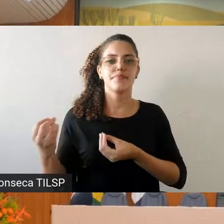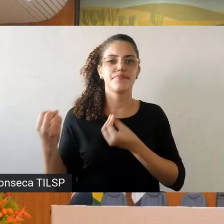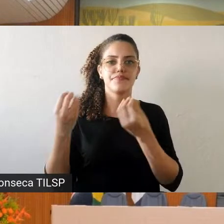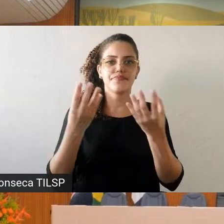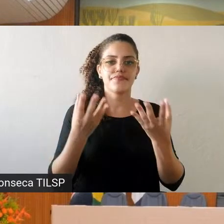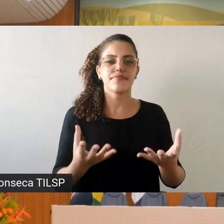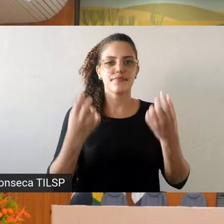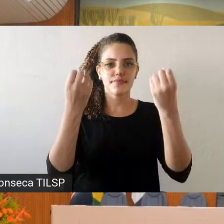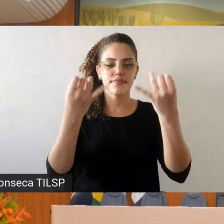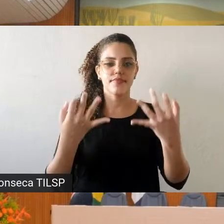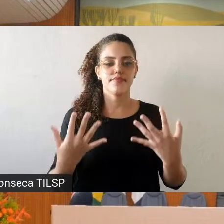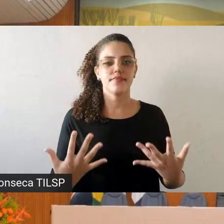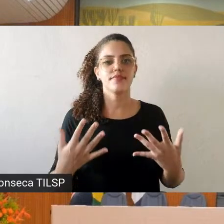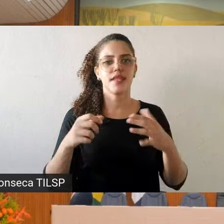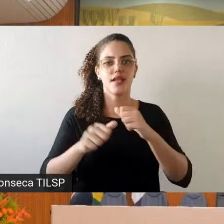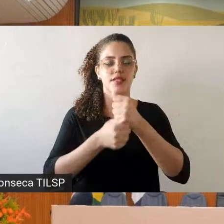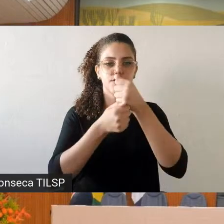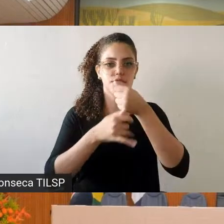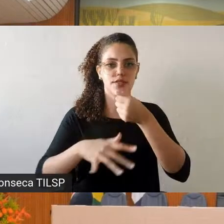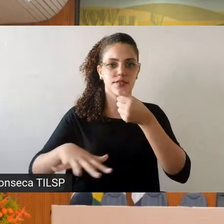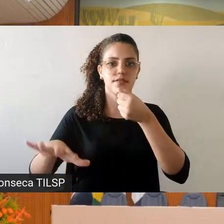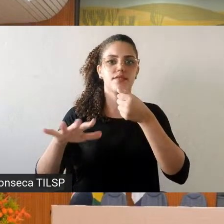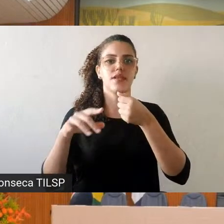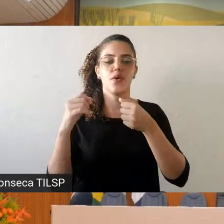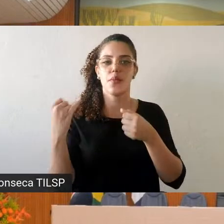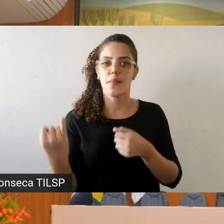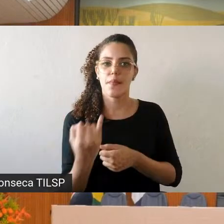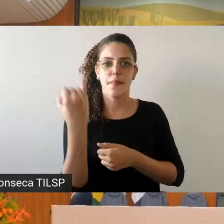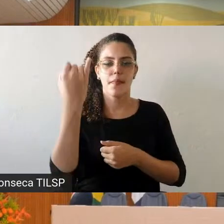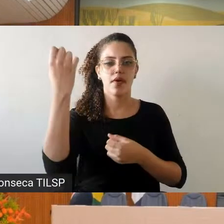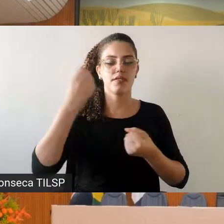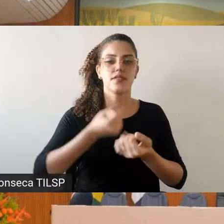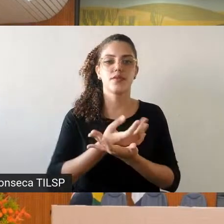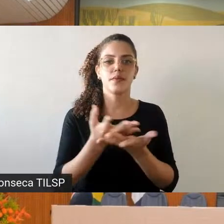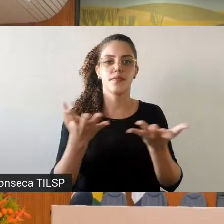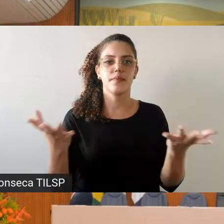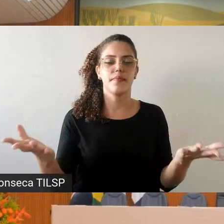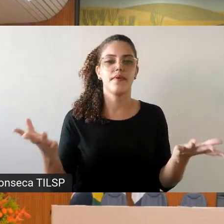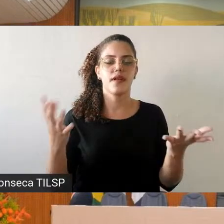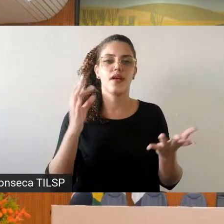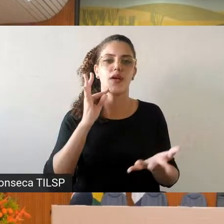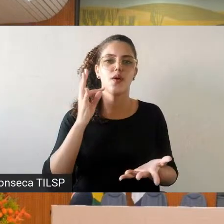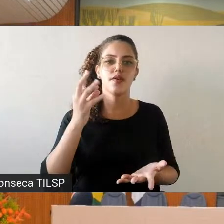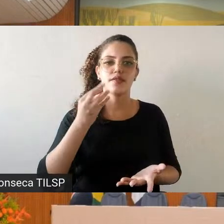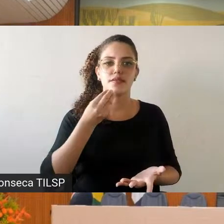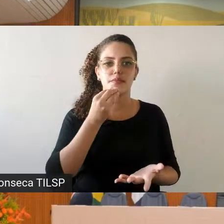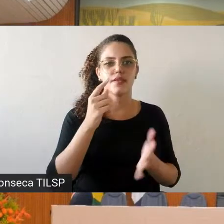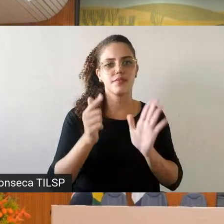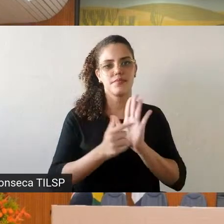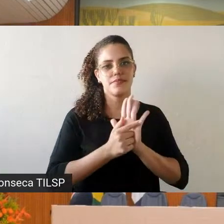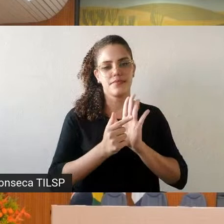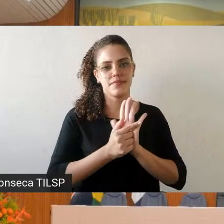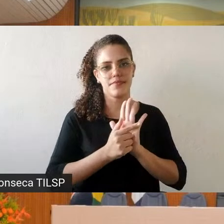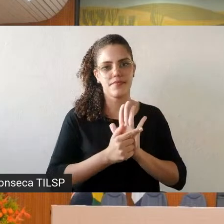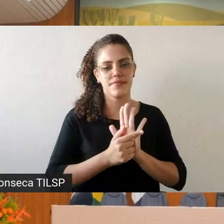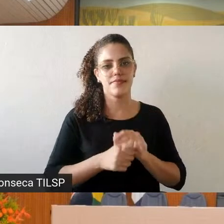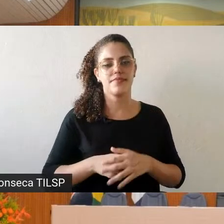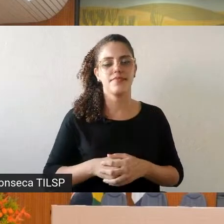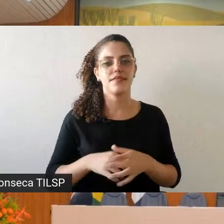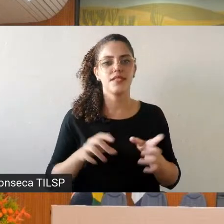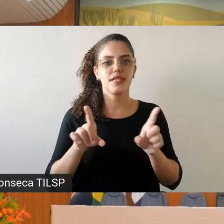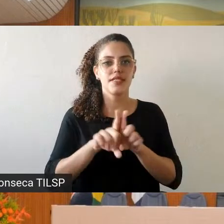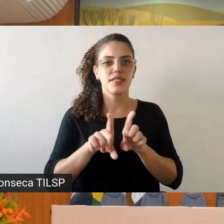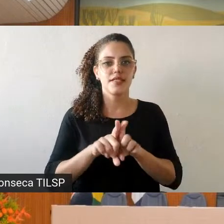papel importante no sentido de compartilhar conhecimentos, um papel formativo de interação com a